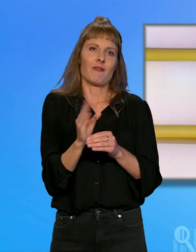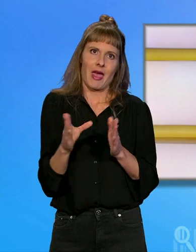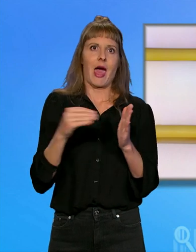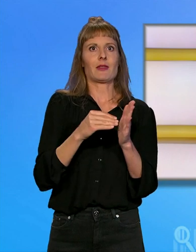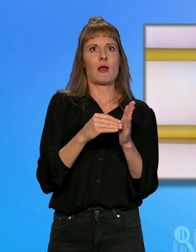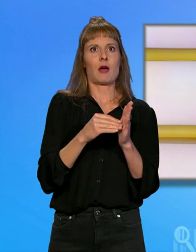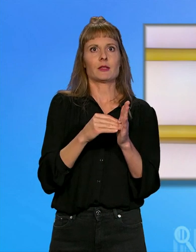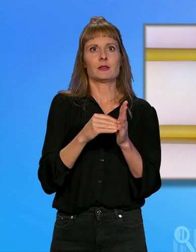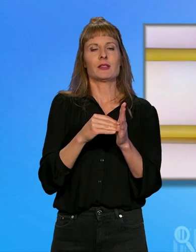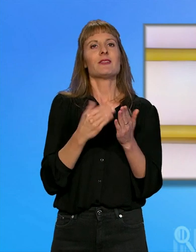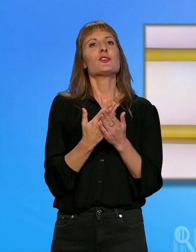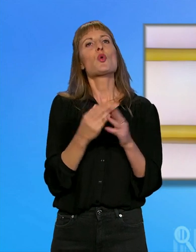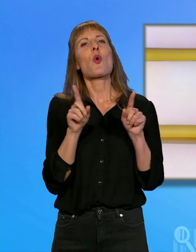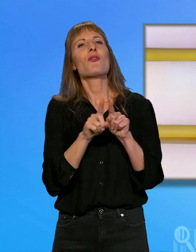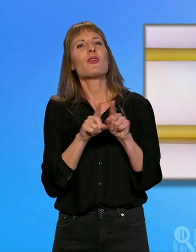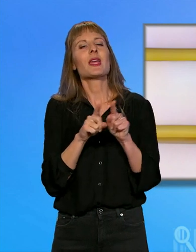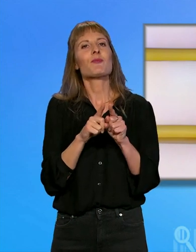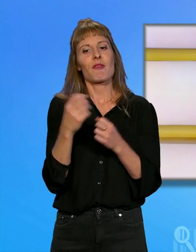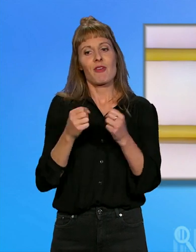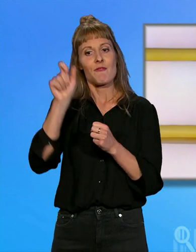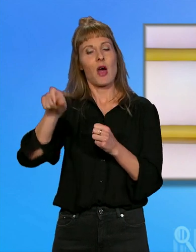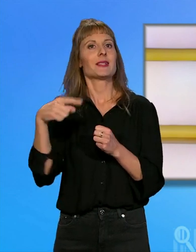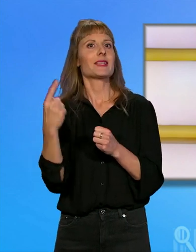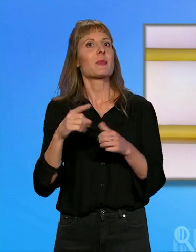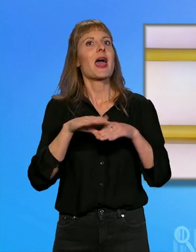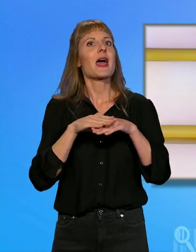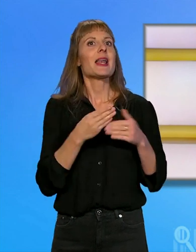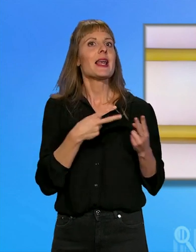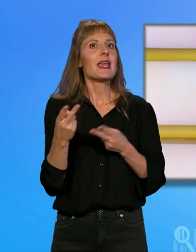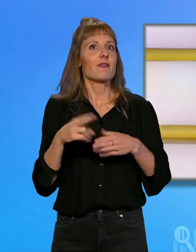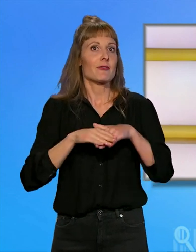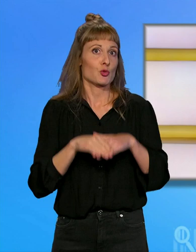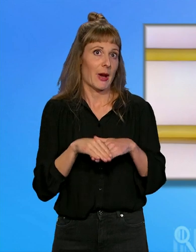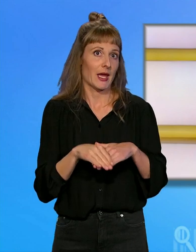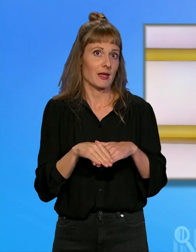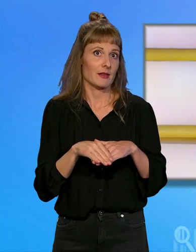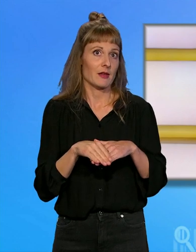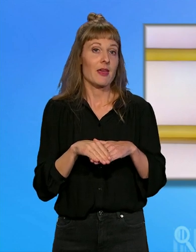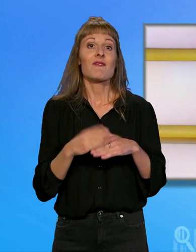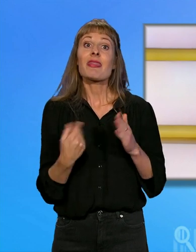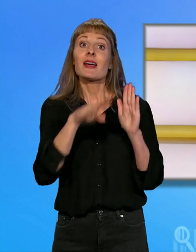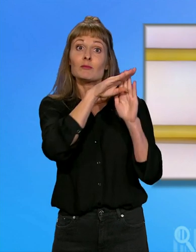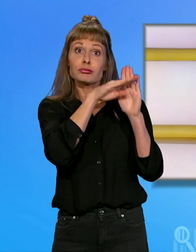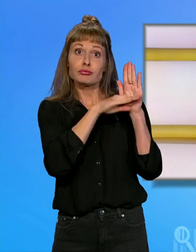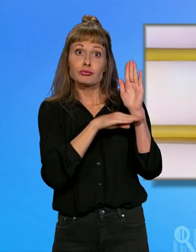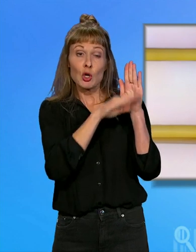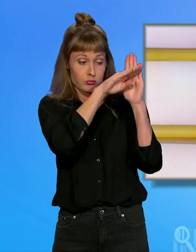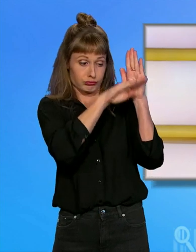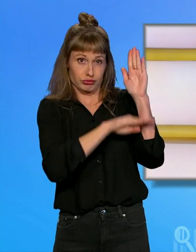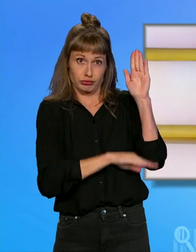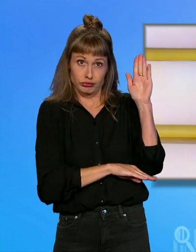das er am Schluss abgibt. Und wenn solche Listen wie in dem Fall viel, viel zu lang sind, hat er immer die Möglichkeit, zu seinem Vorgesetzten,